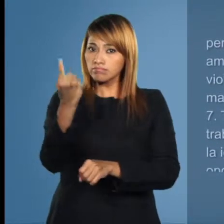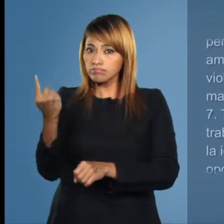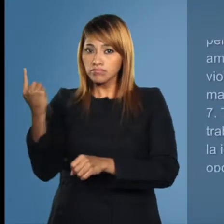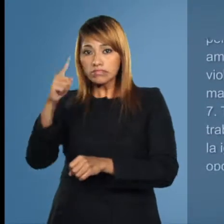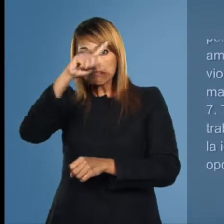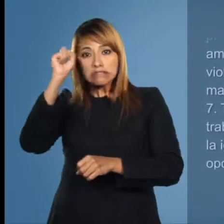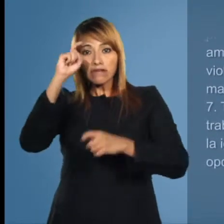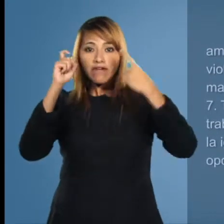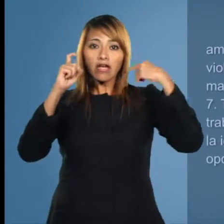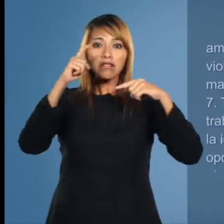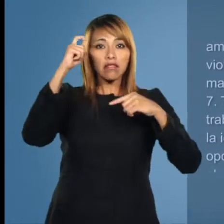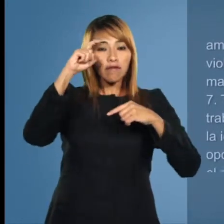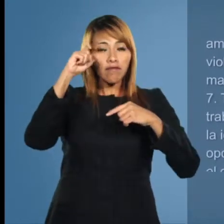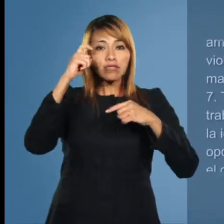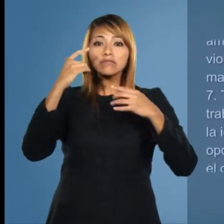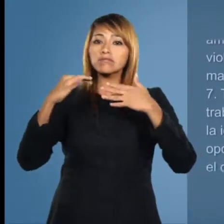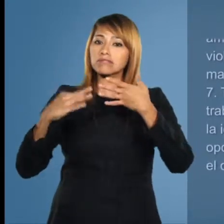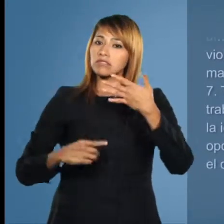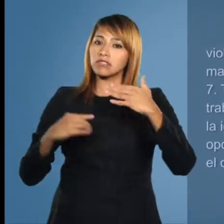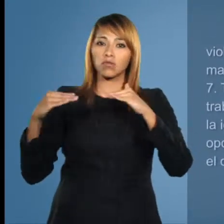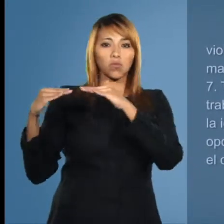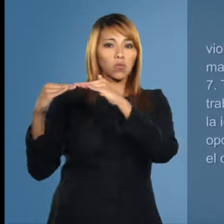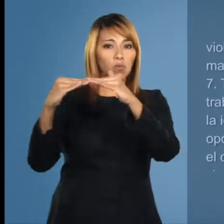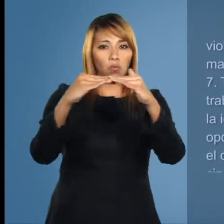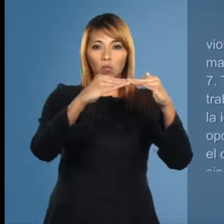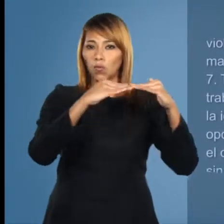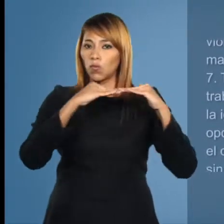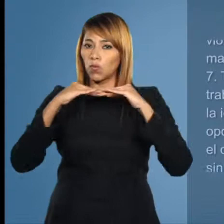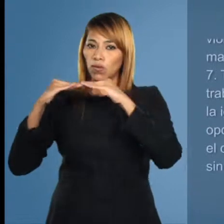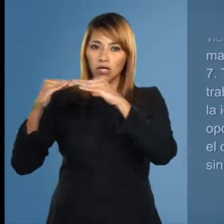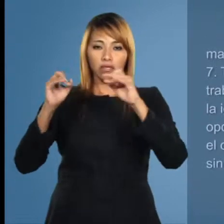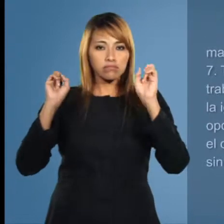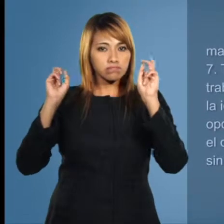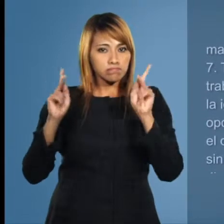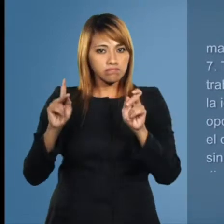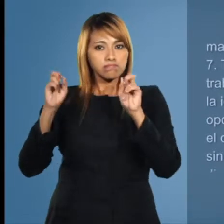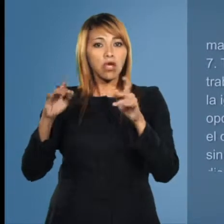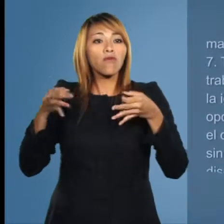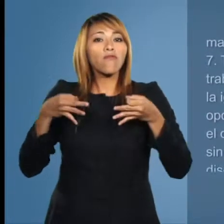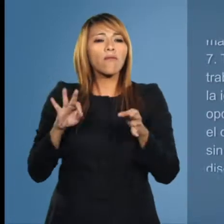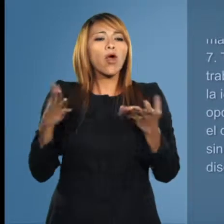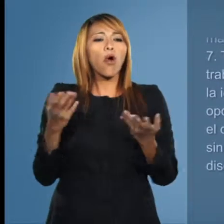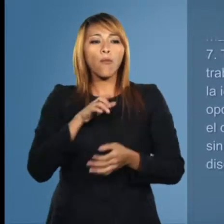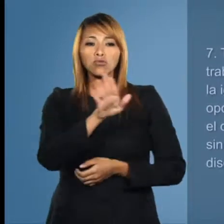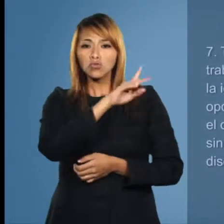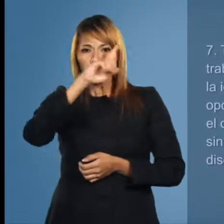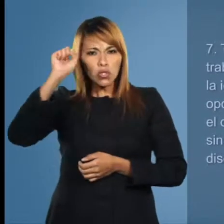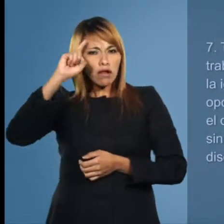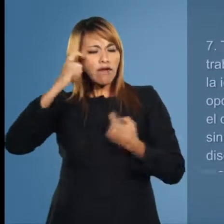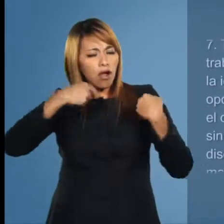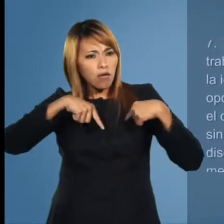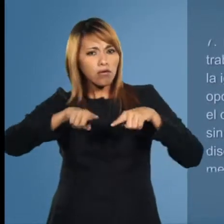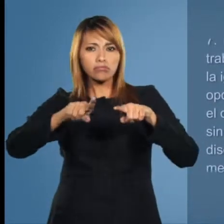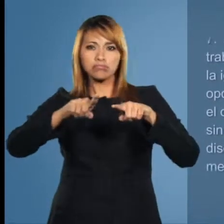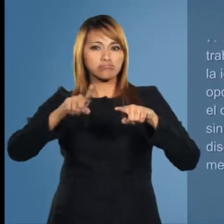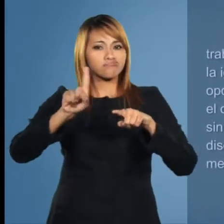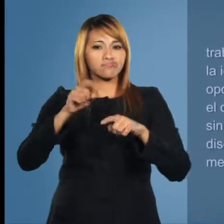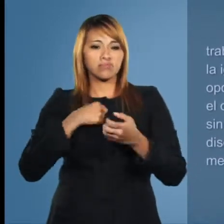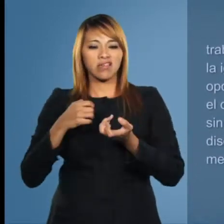y trabajadora tendrá derecho a la igualdad efectiva de oportunidades y de trato en el desempeño de su trabajo, sin ser objeto